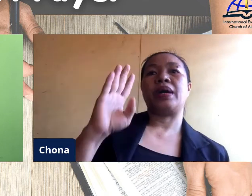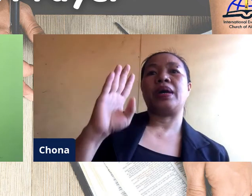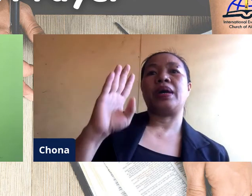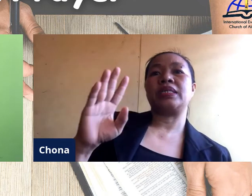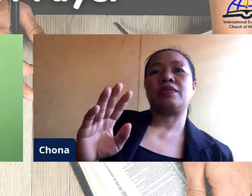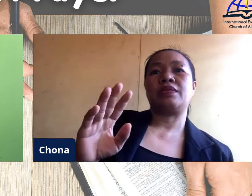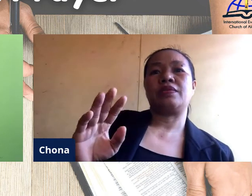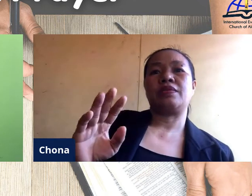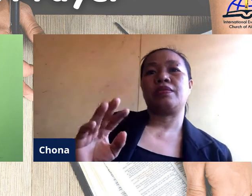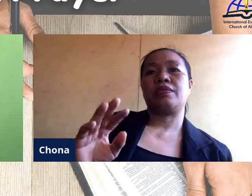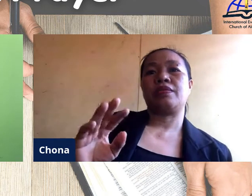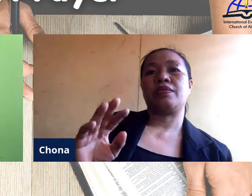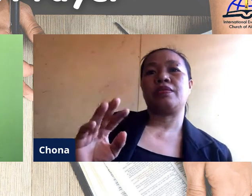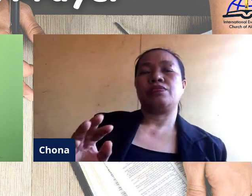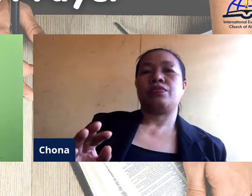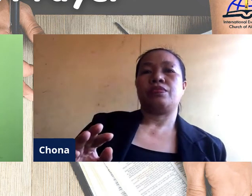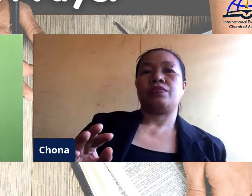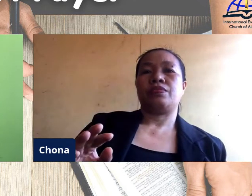nagtitiwala sa inyo.